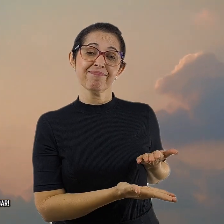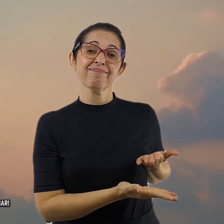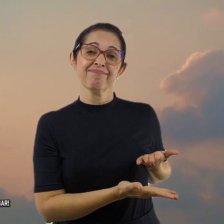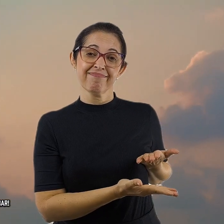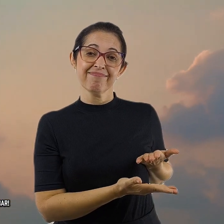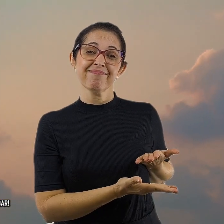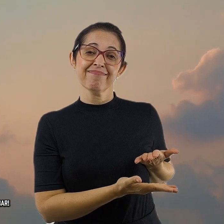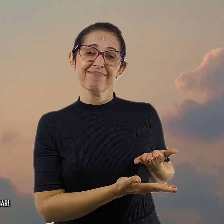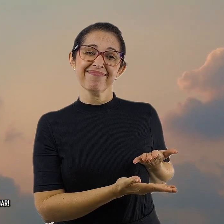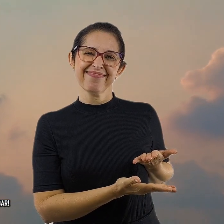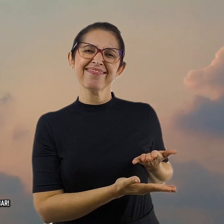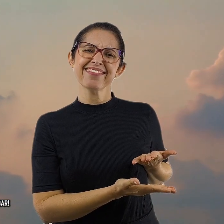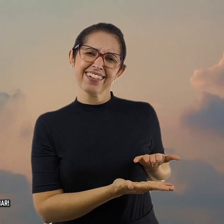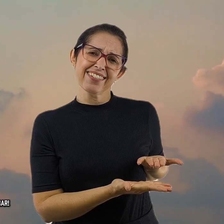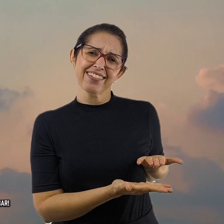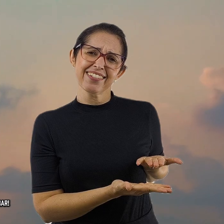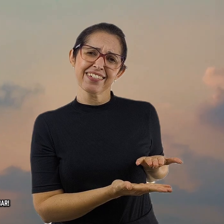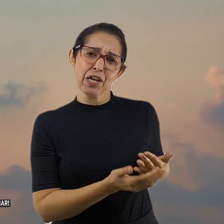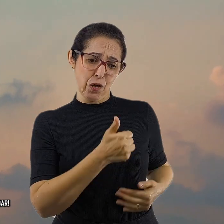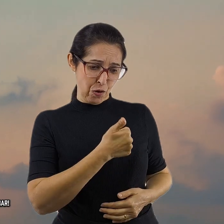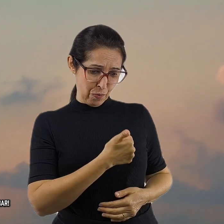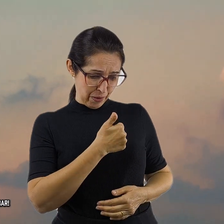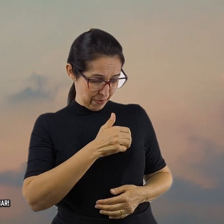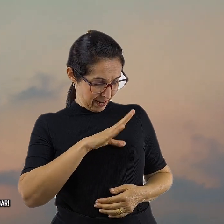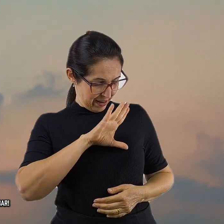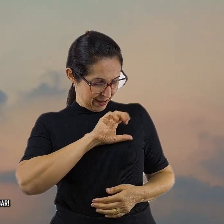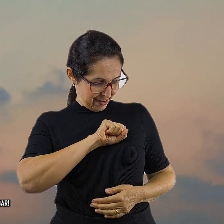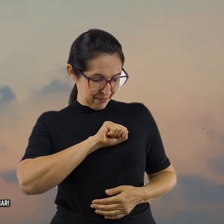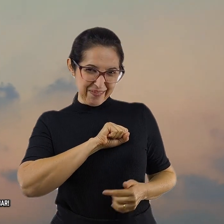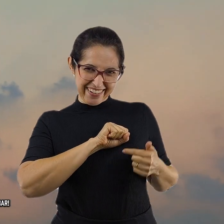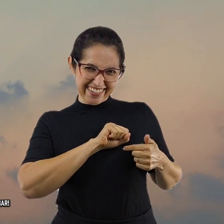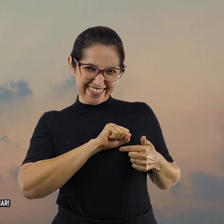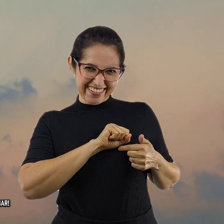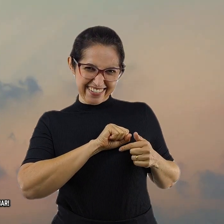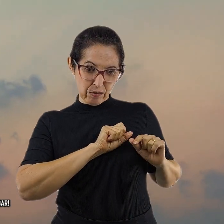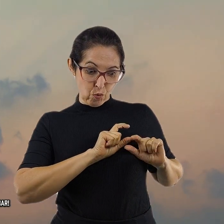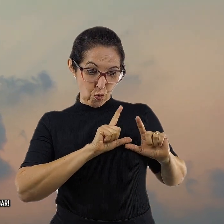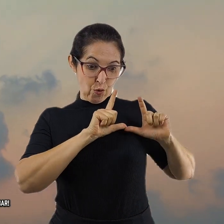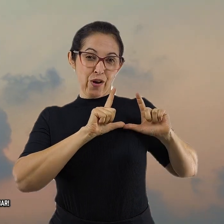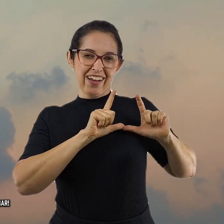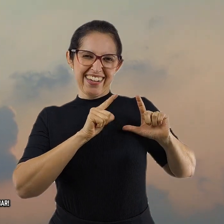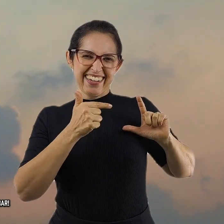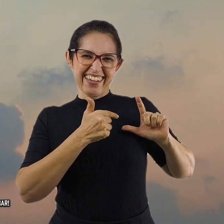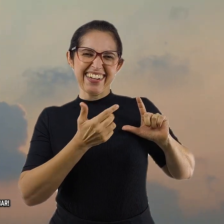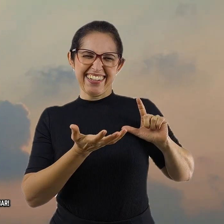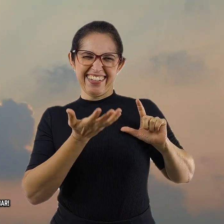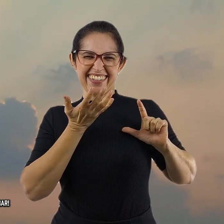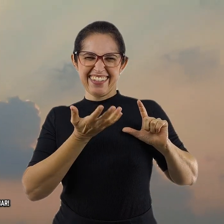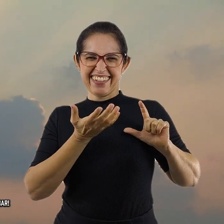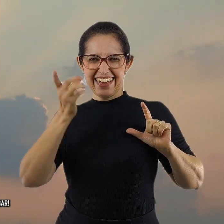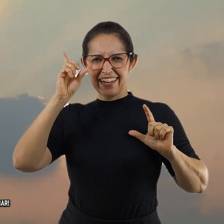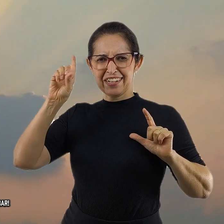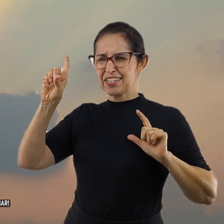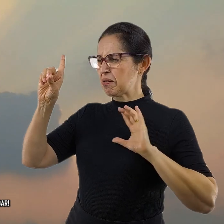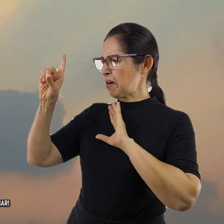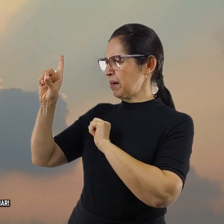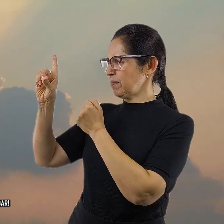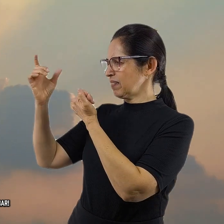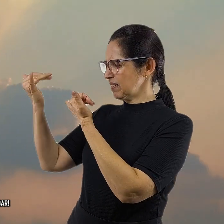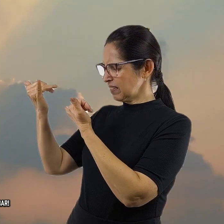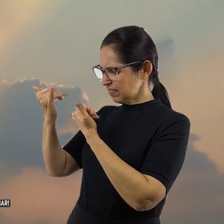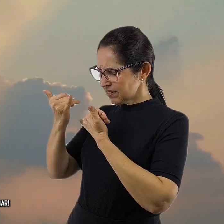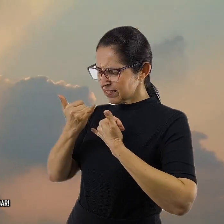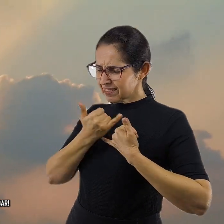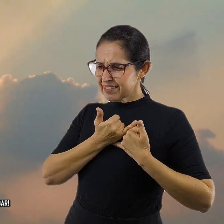Porque o primeiro amor é aquele que quer ouvir a voz do amado. O primeiro